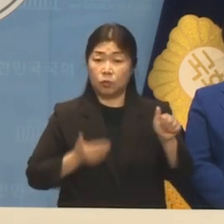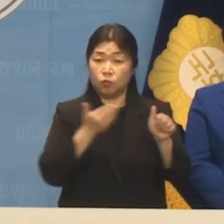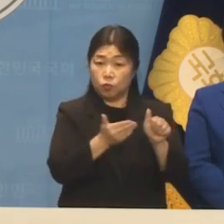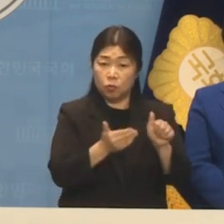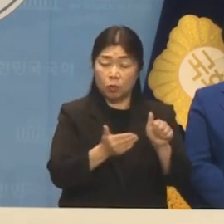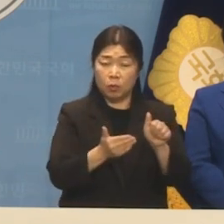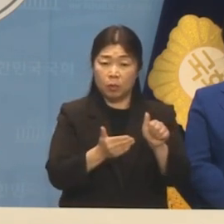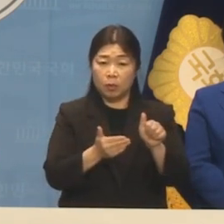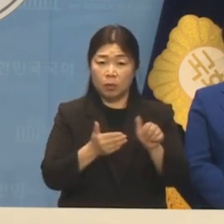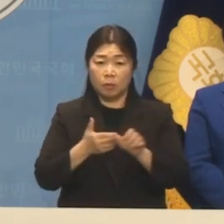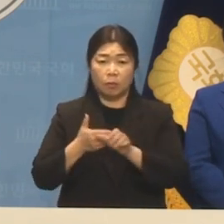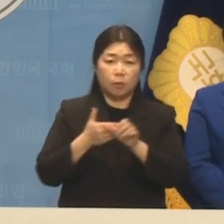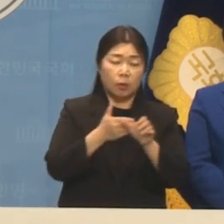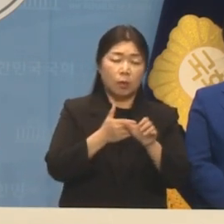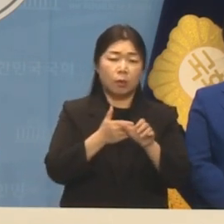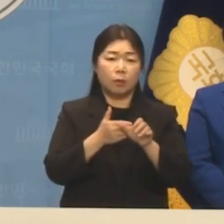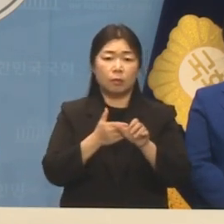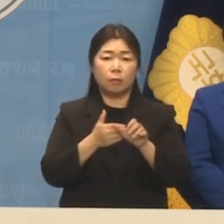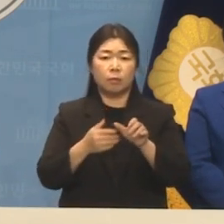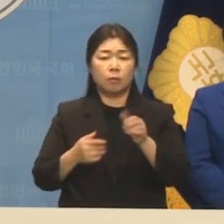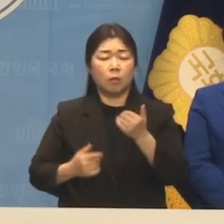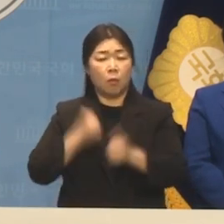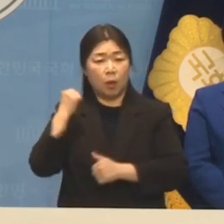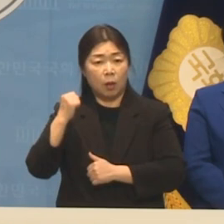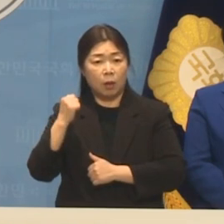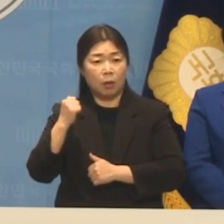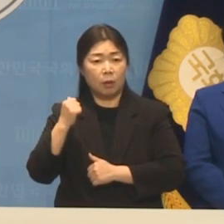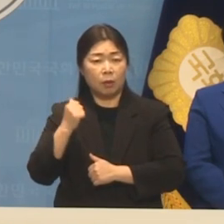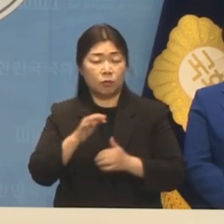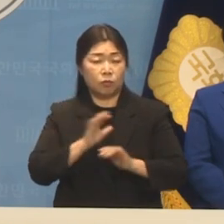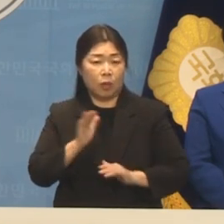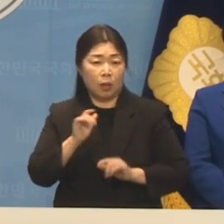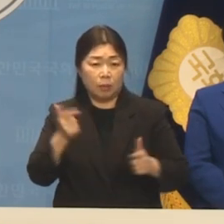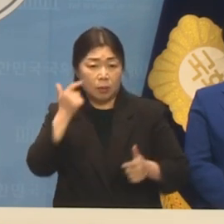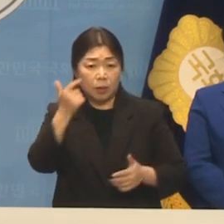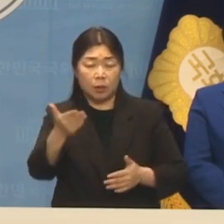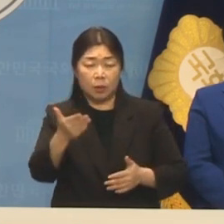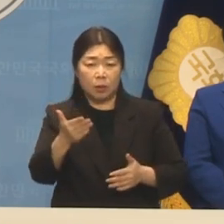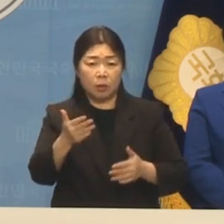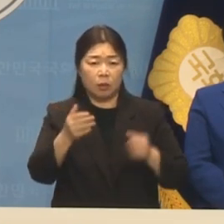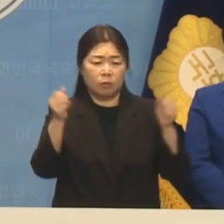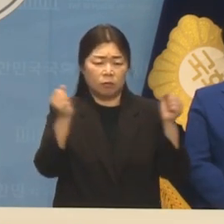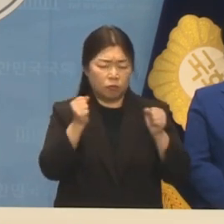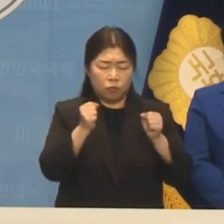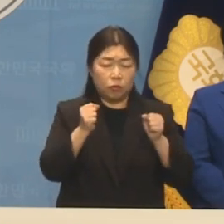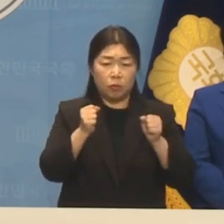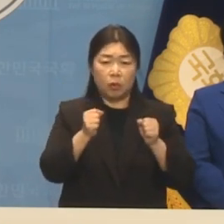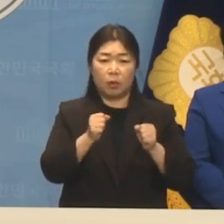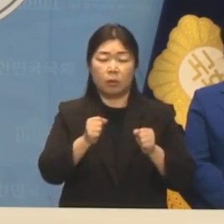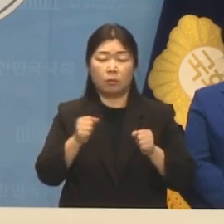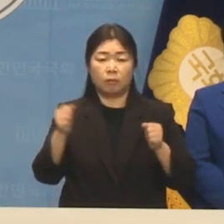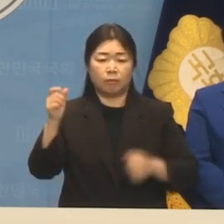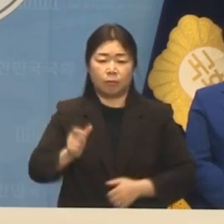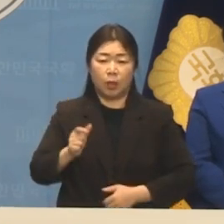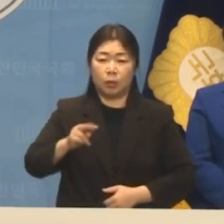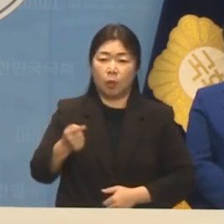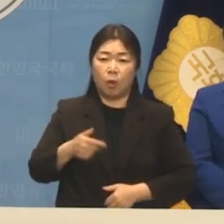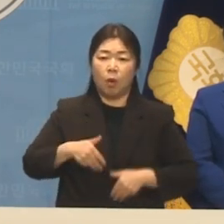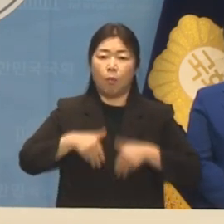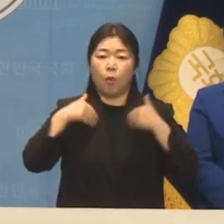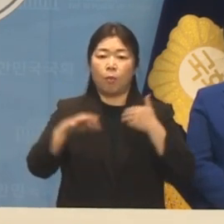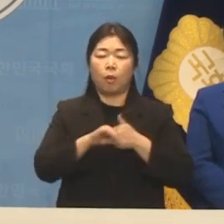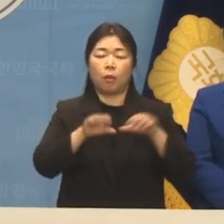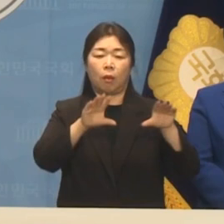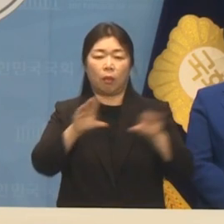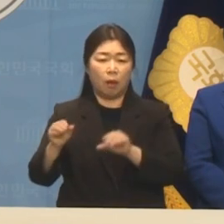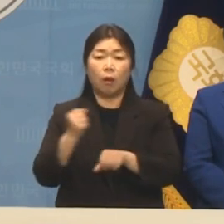두렵지 아니한가. 추위가 아무리 기승을 부려도 봄을 이기는 겨울은 없으며 진실의